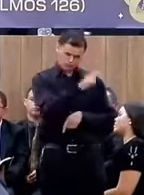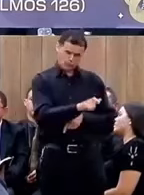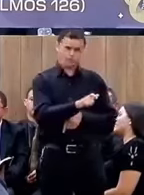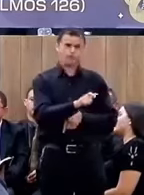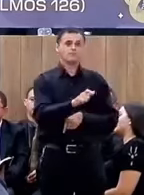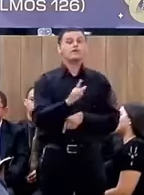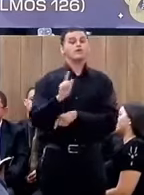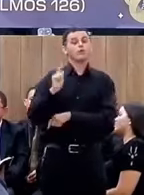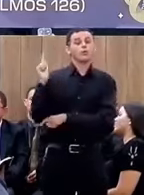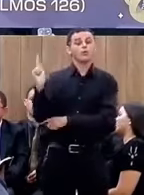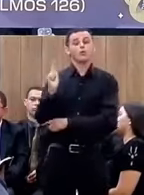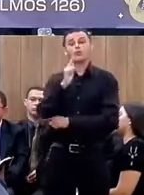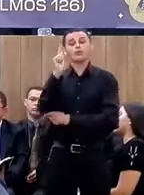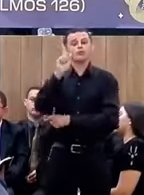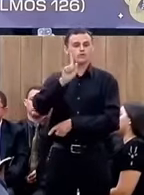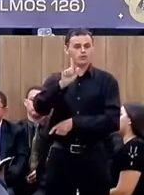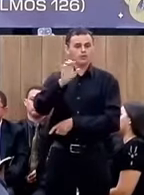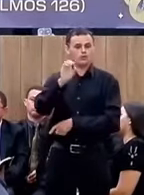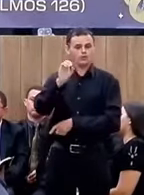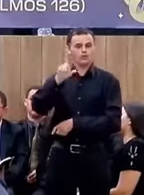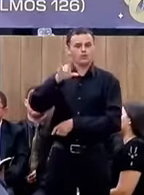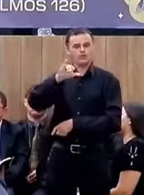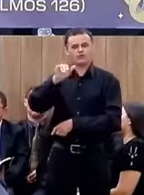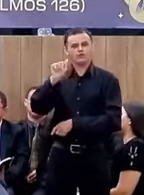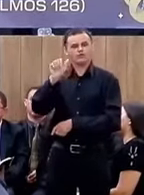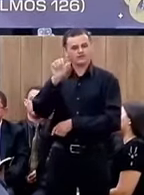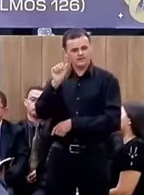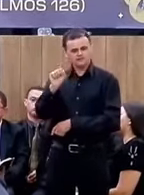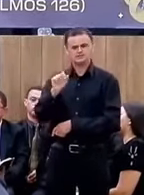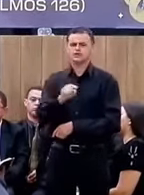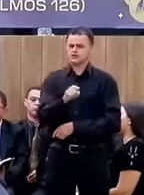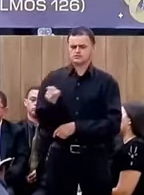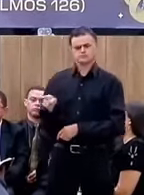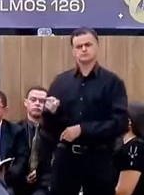que quer dizer divisor, ele fez uma proposta: